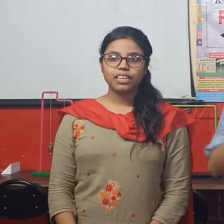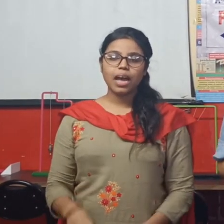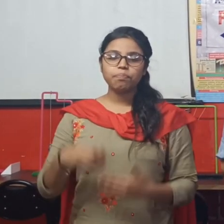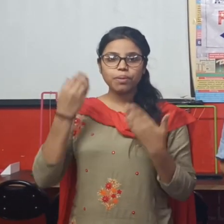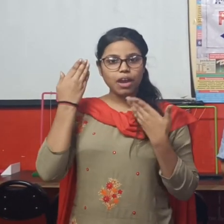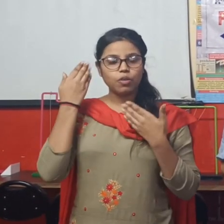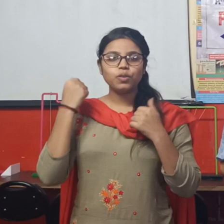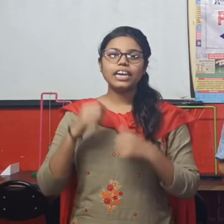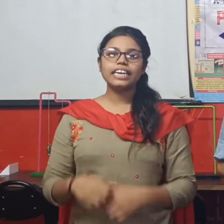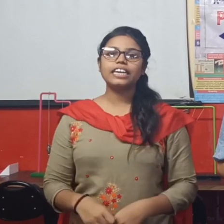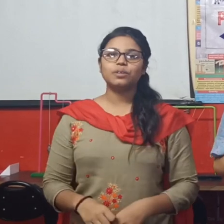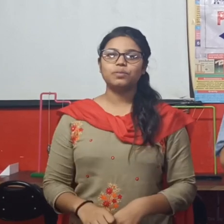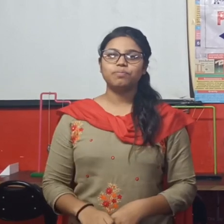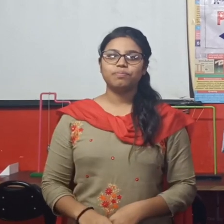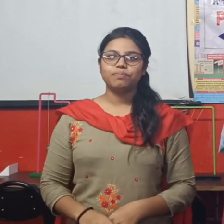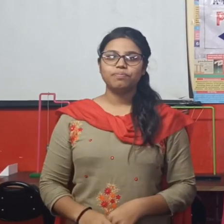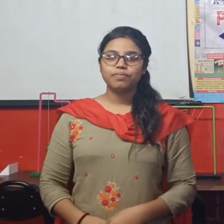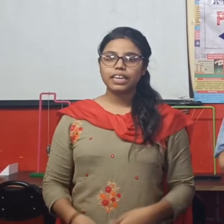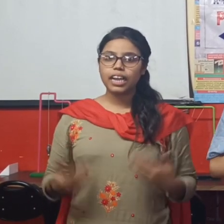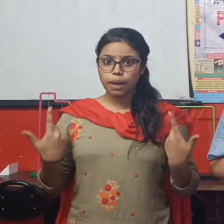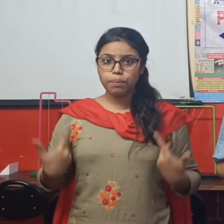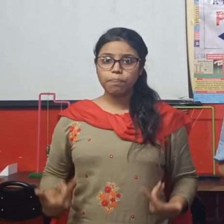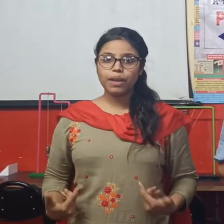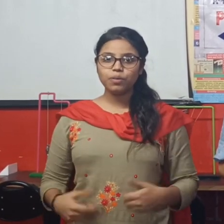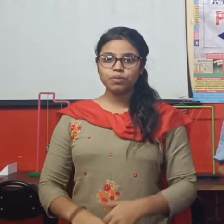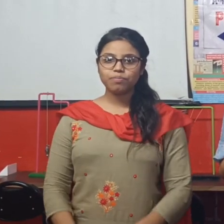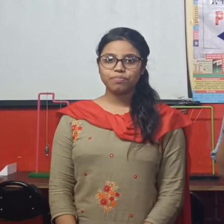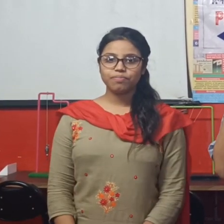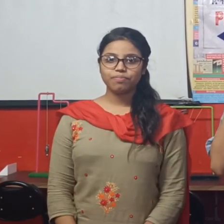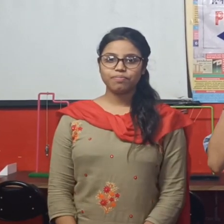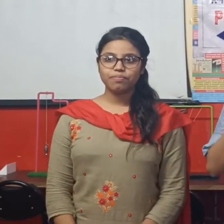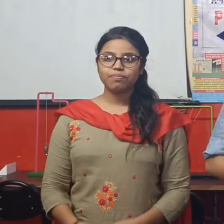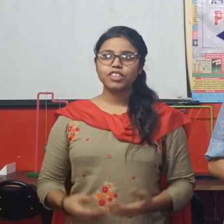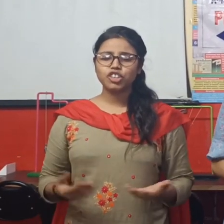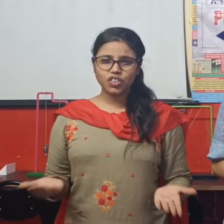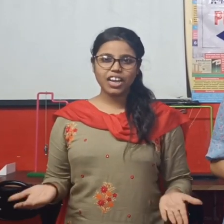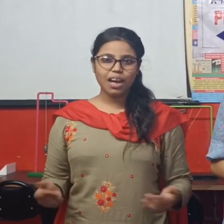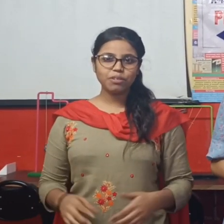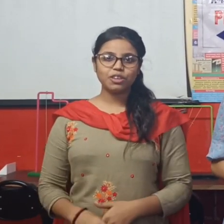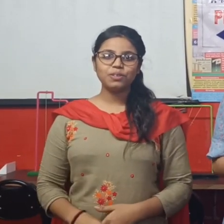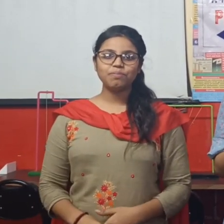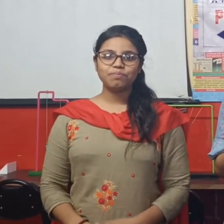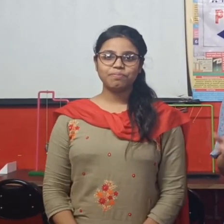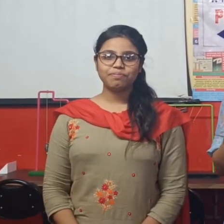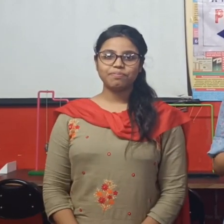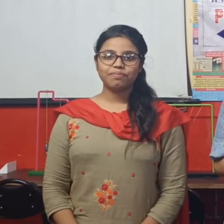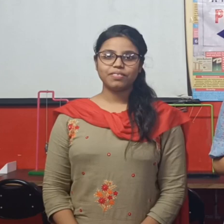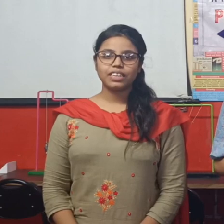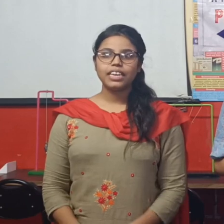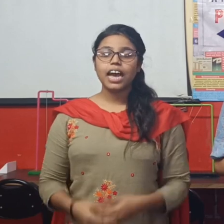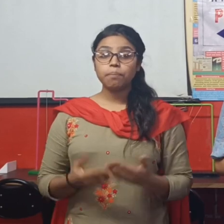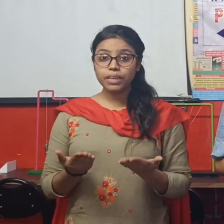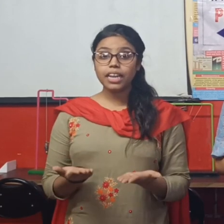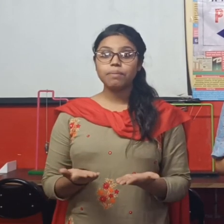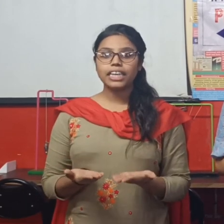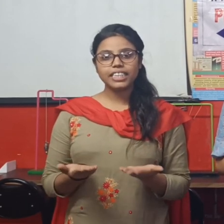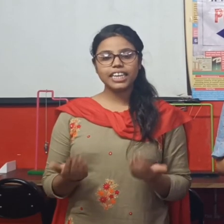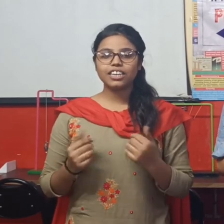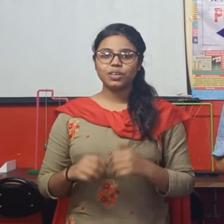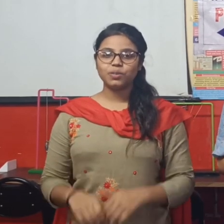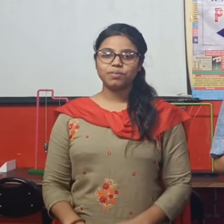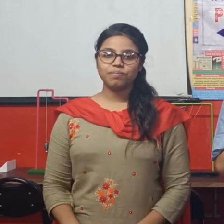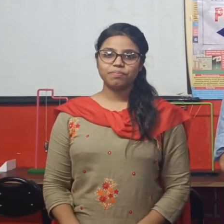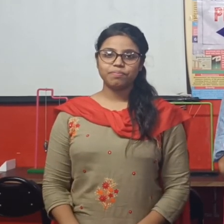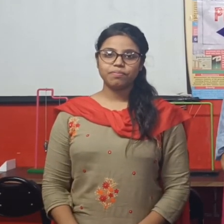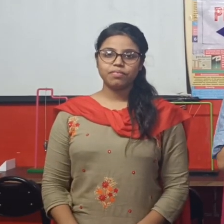curl your hair. अपने बालों को कंघी करो. Comb your hair. कपड़े पहनो. Get dressed. कुछ काम करो. Do something. अपनी अलमारी